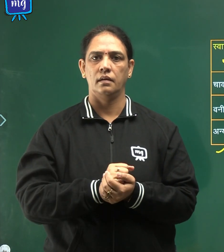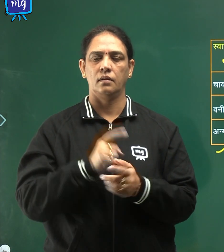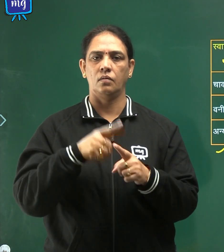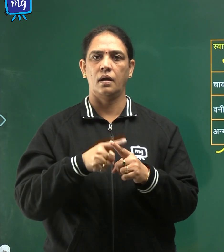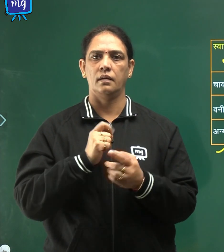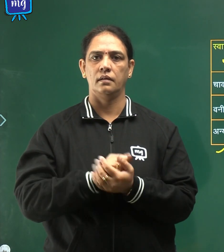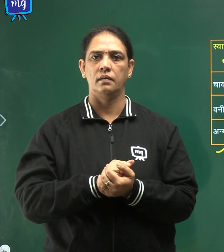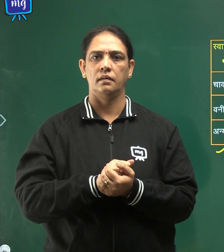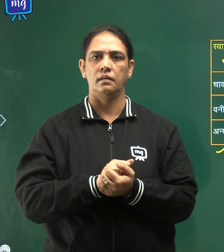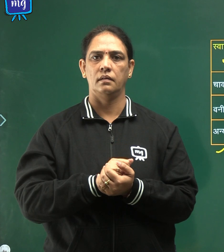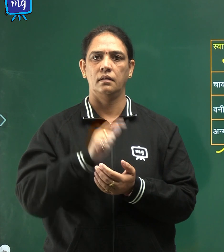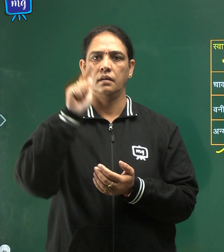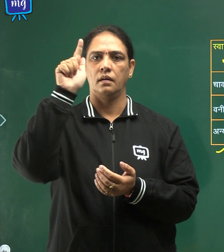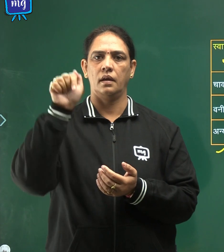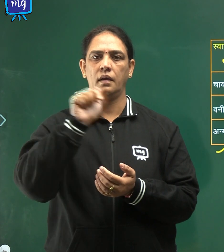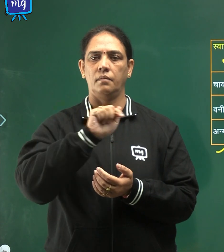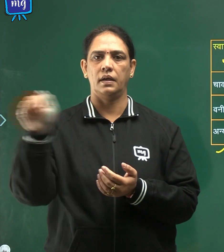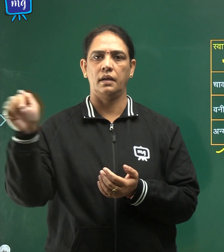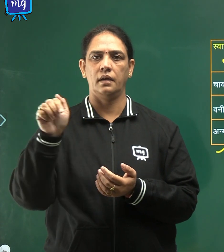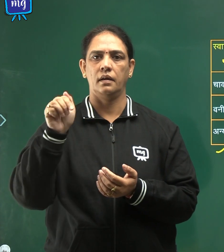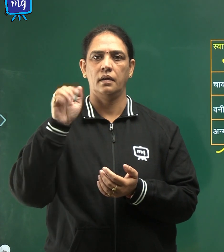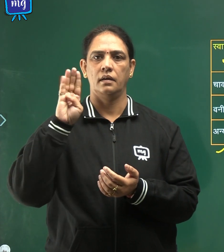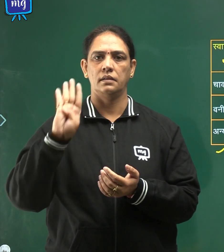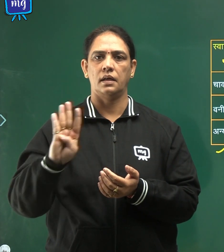गुणा 1/4